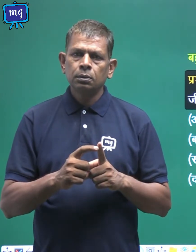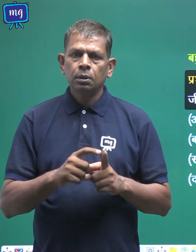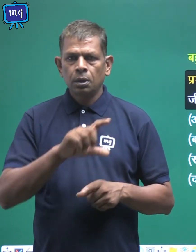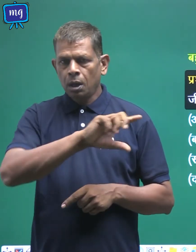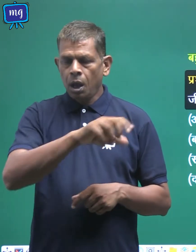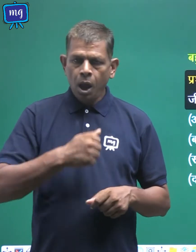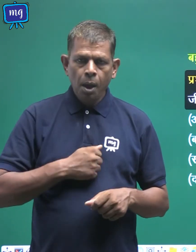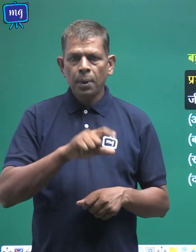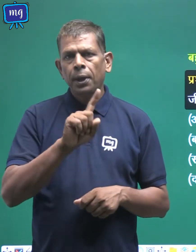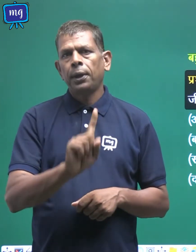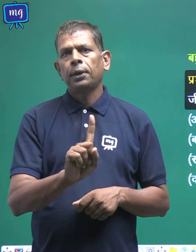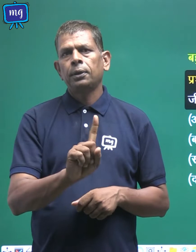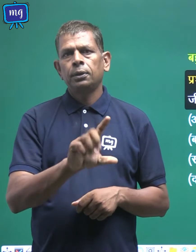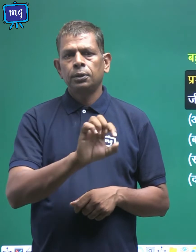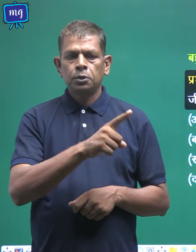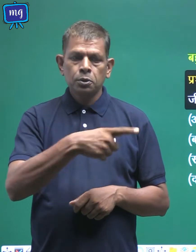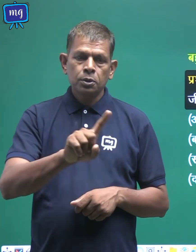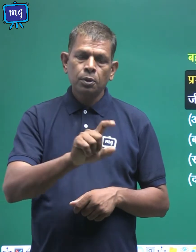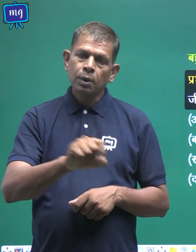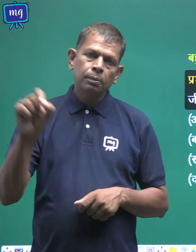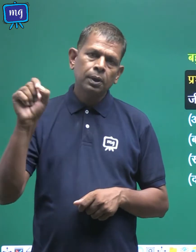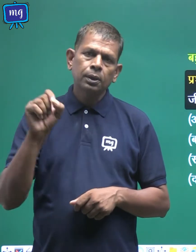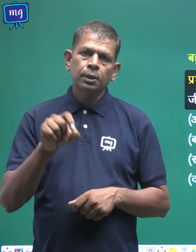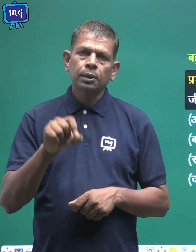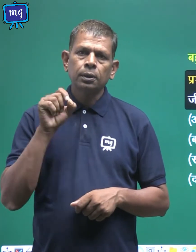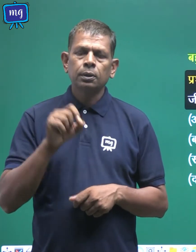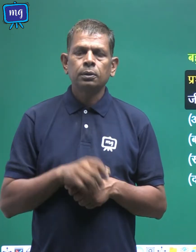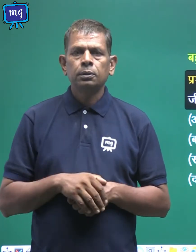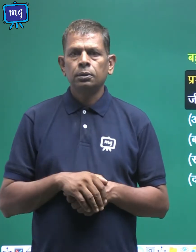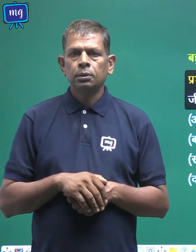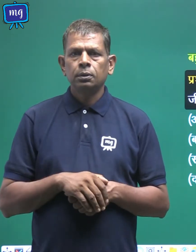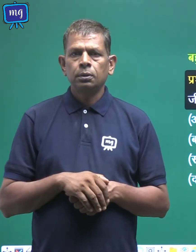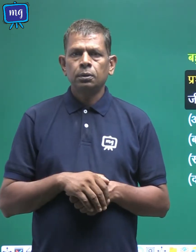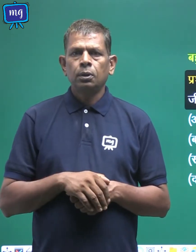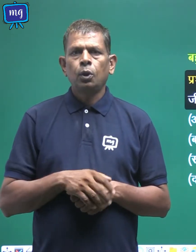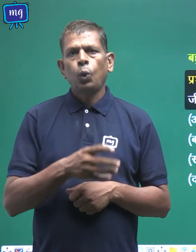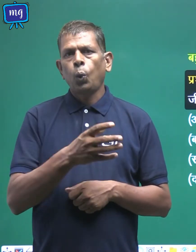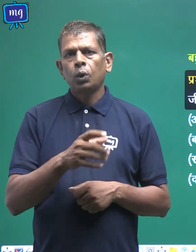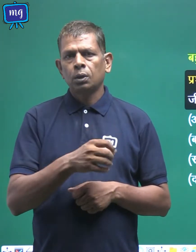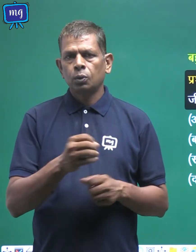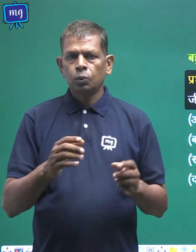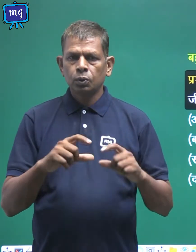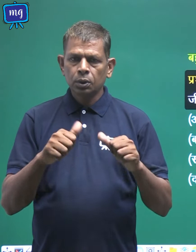हमें एक सही विकल्प का चयन करना है और उत्तर